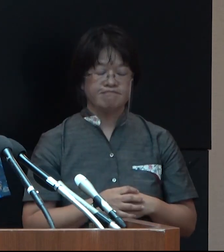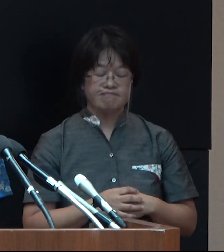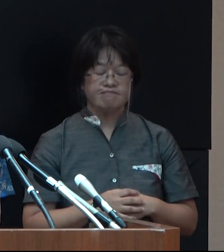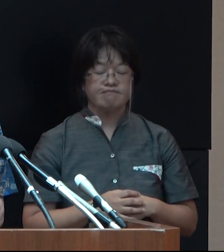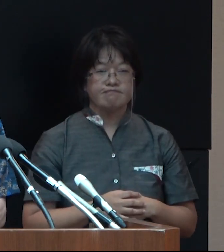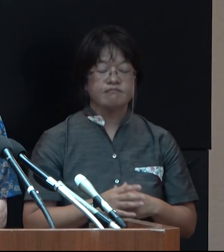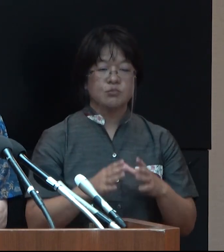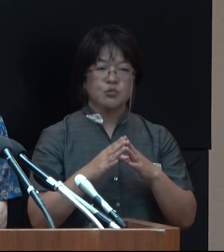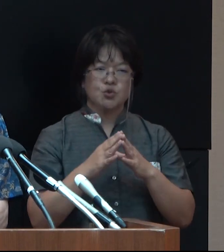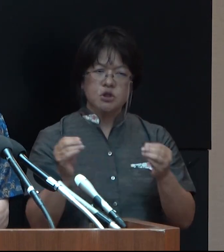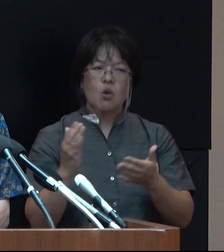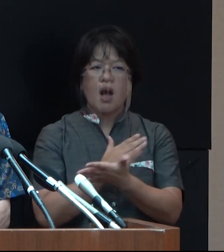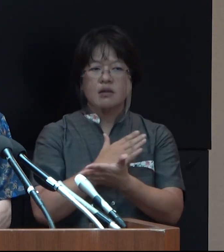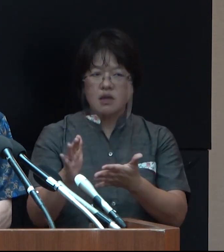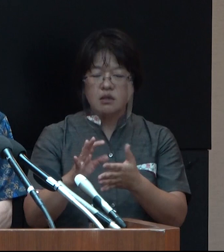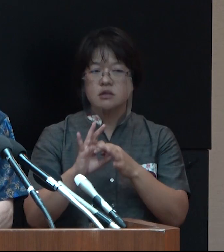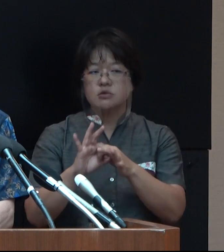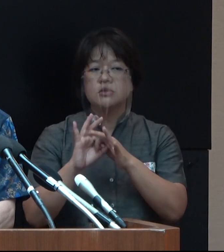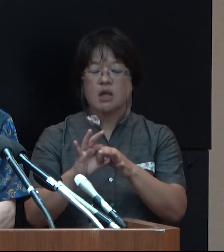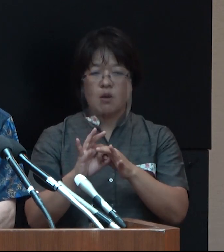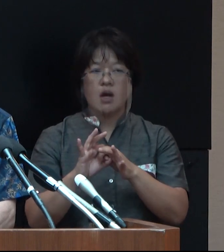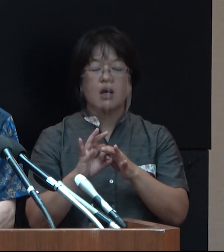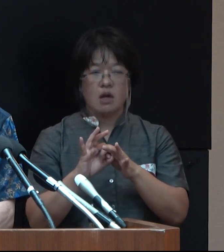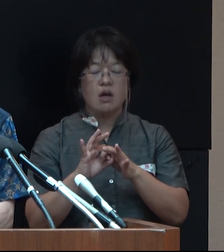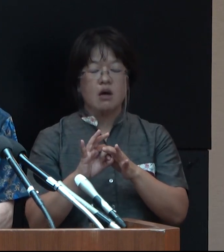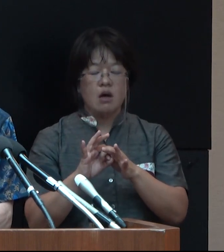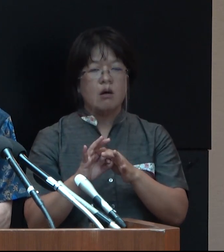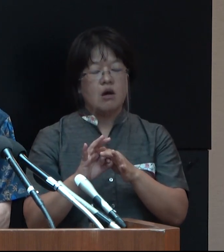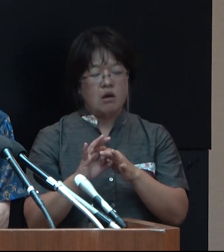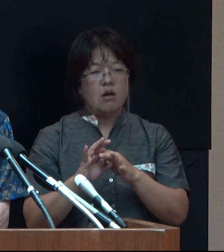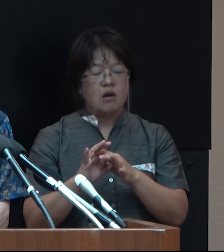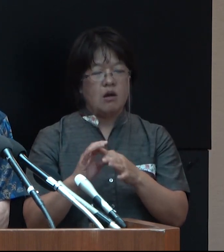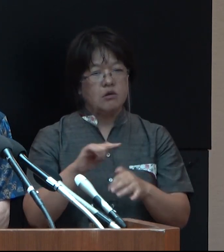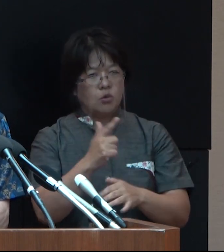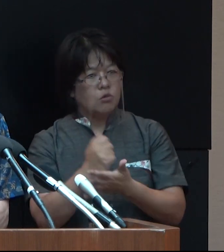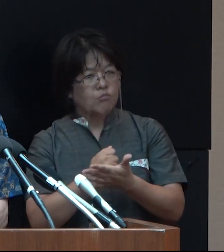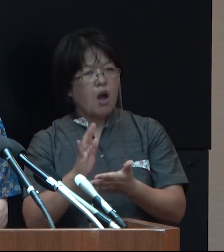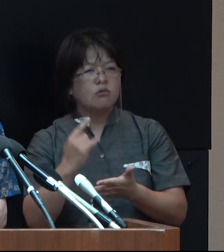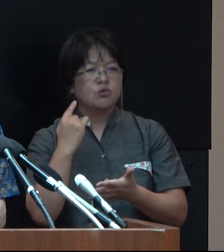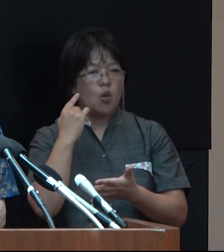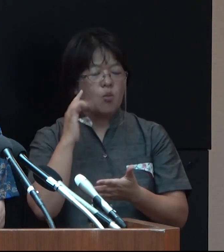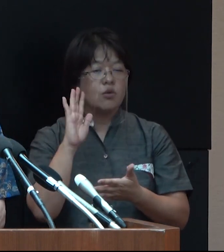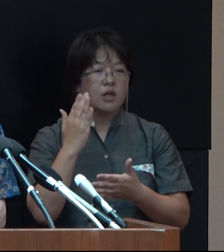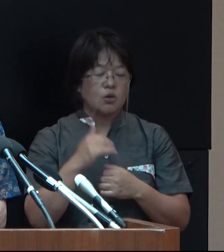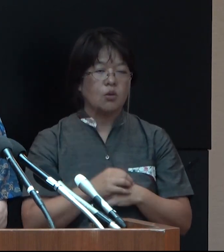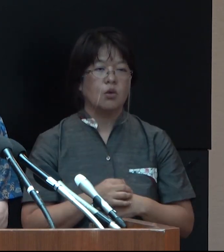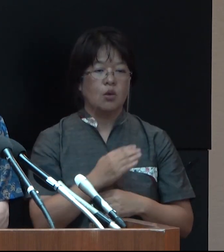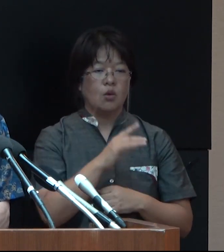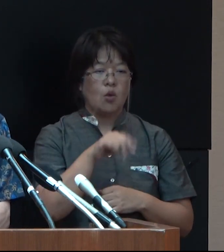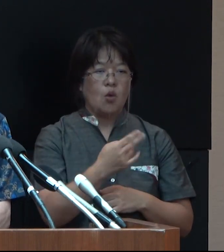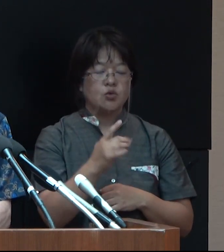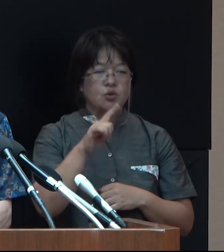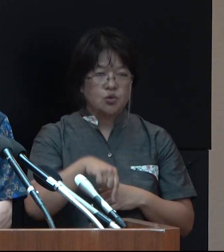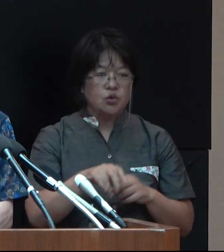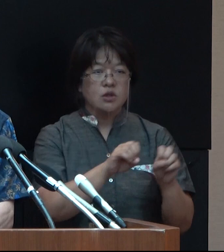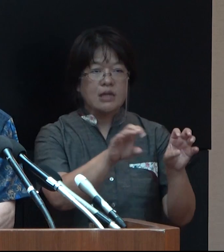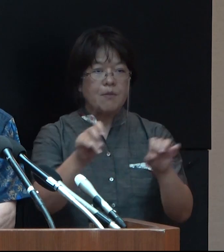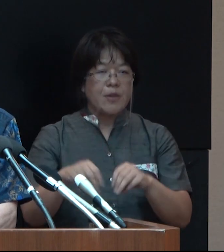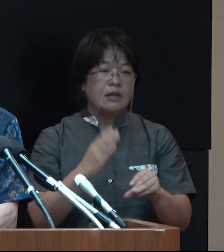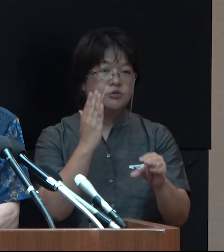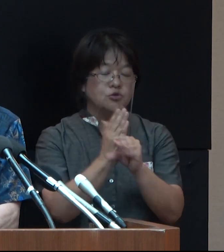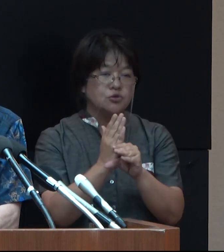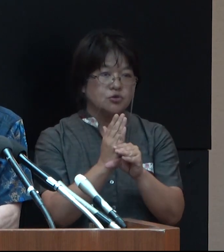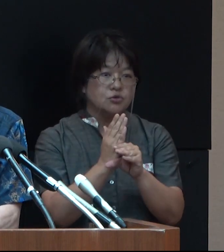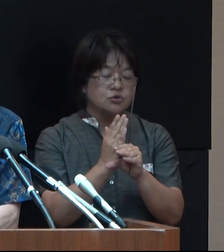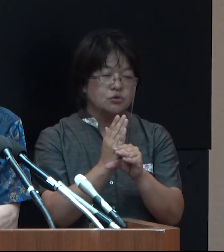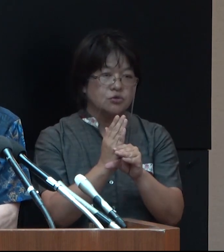判断については、その政府なりの判断があるのであろうと思いますが、その GoTo キャンペーンの最中に沖縄ではやはりこのような危